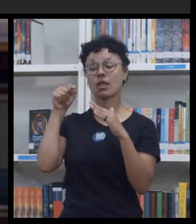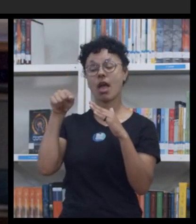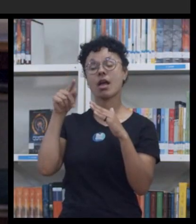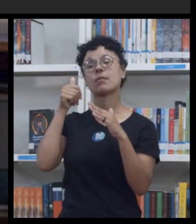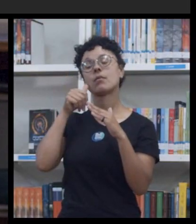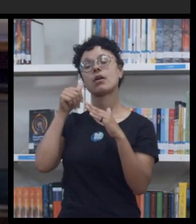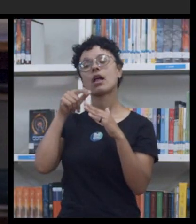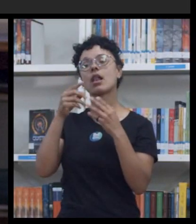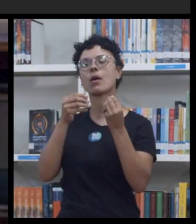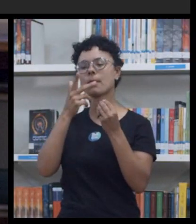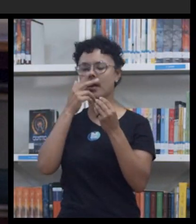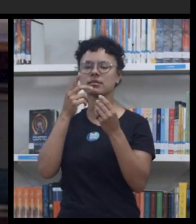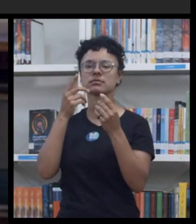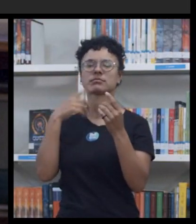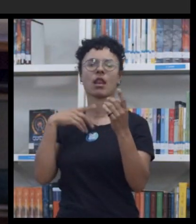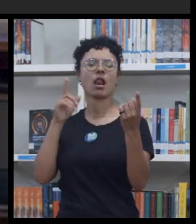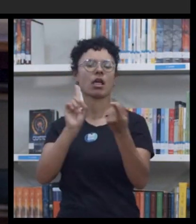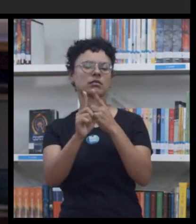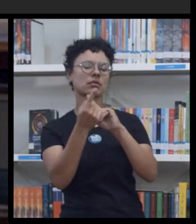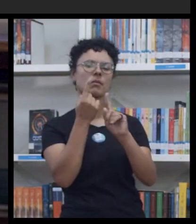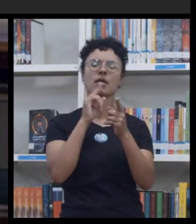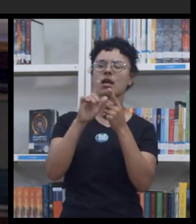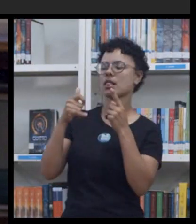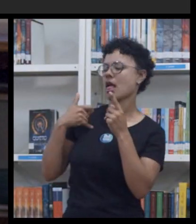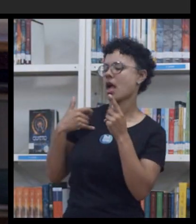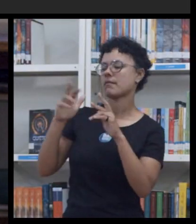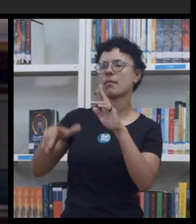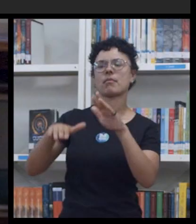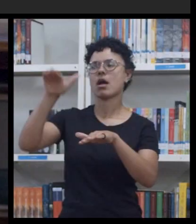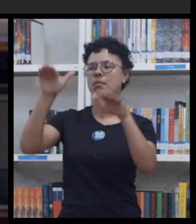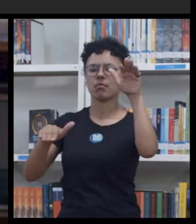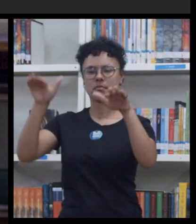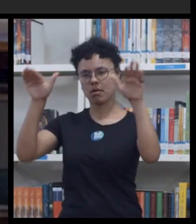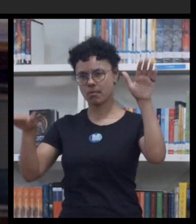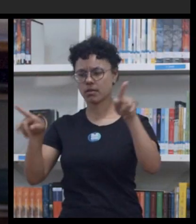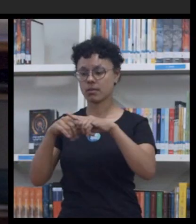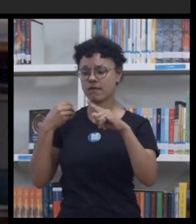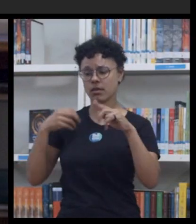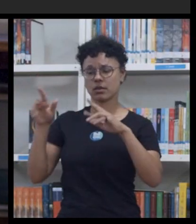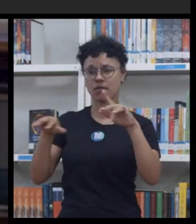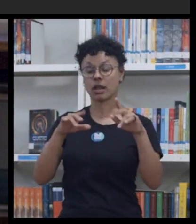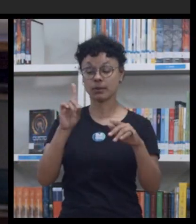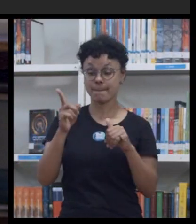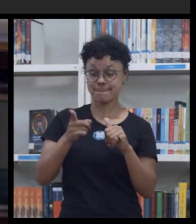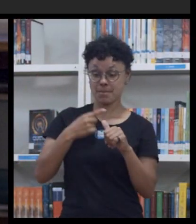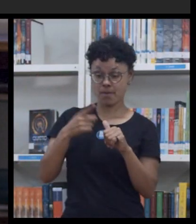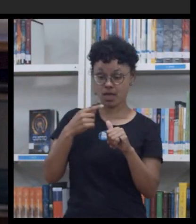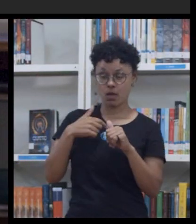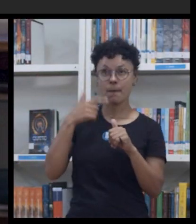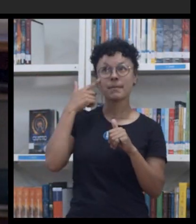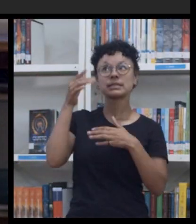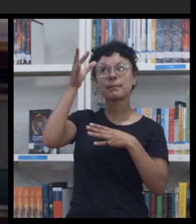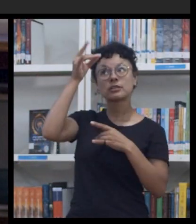vão se esbarrando. Cada uma tem uma idade, cada uma tem uma vida. Antes de eu começar a escrever o livro, eu criei